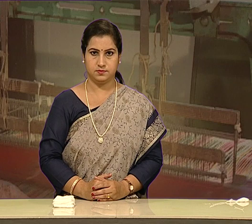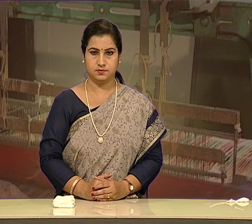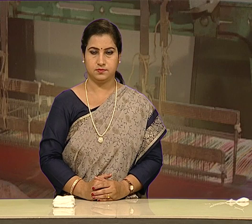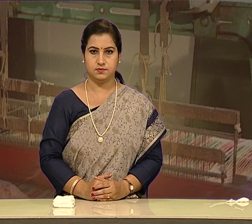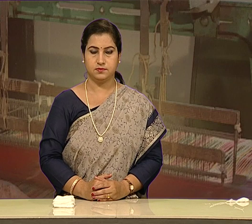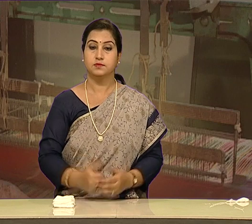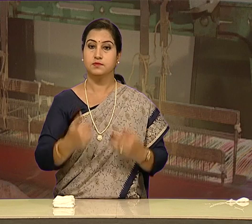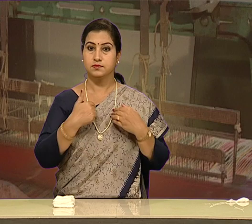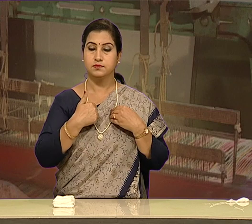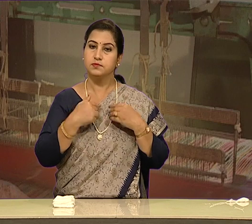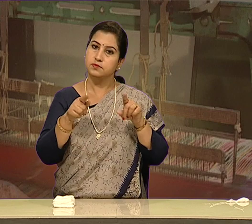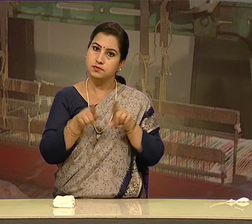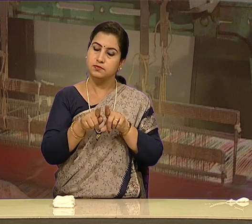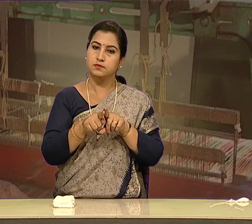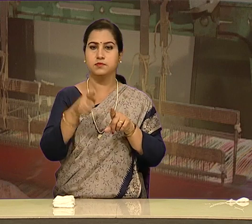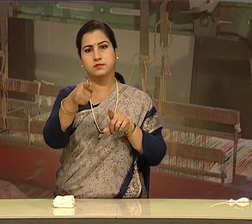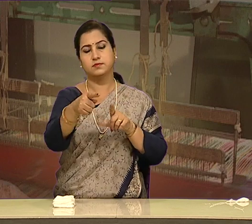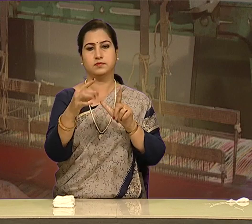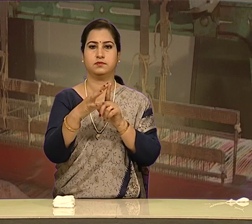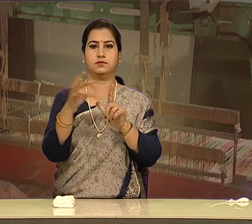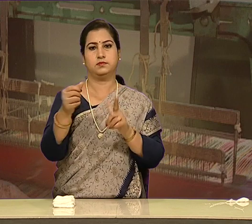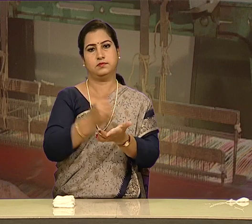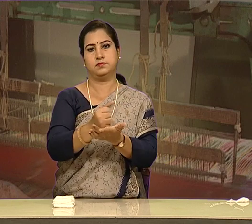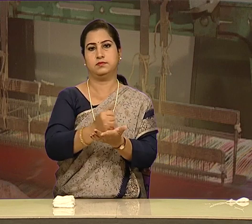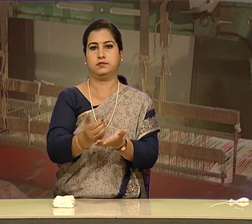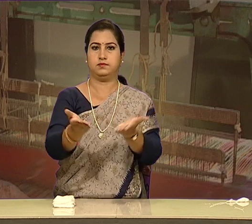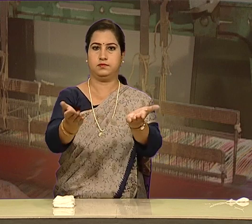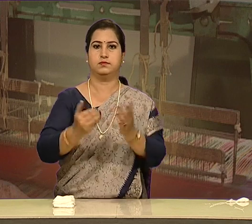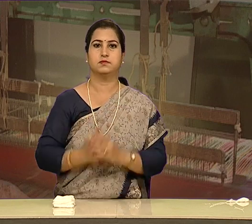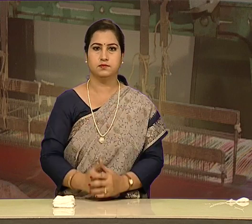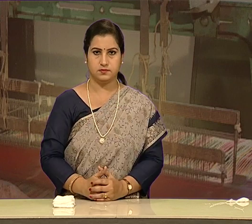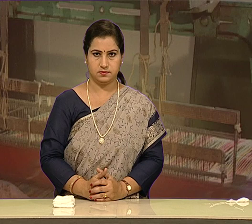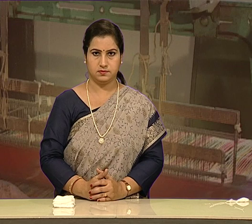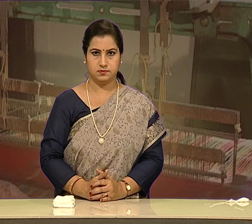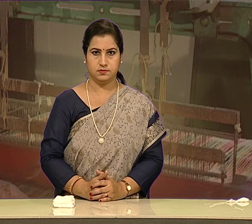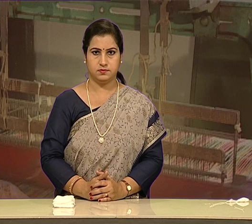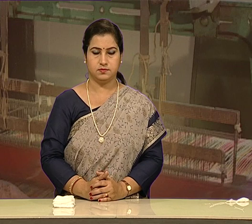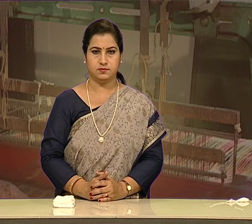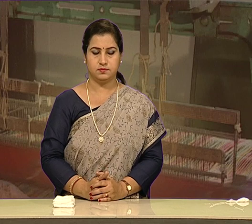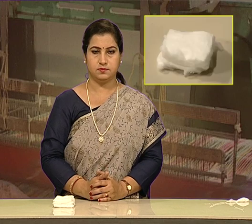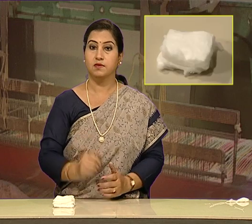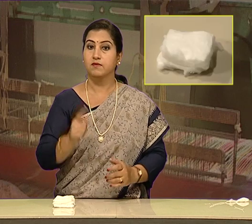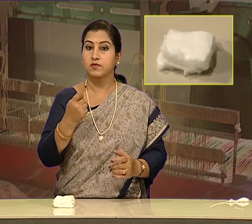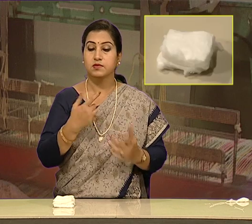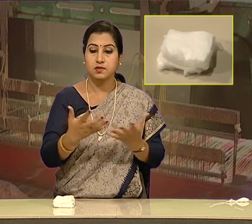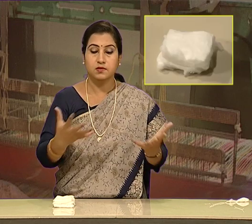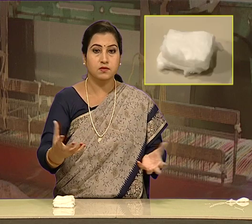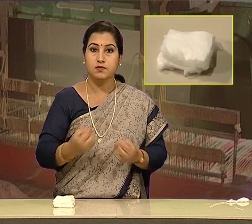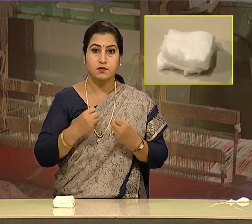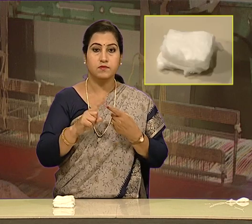मेरे साथ आप भी ऐसा करने का प्रयास कीजिए। इसके लिए आपको थोड़ी रुई